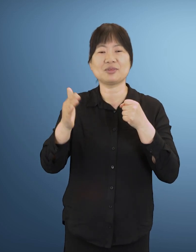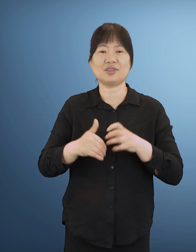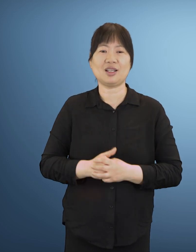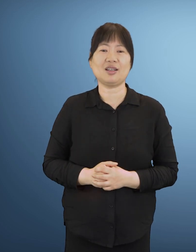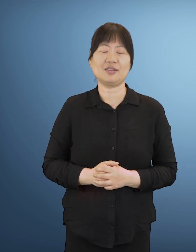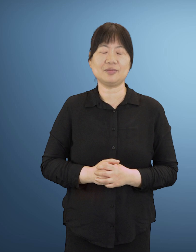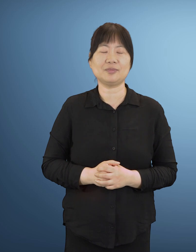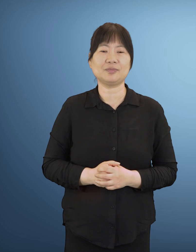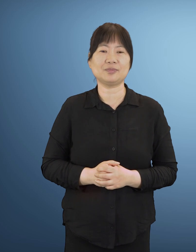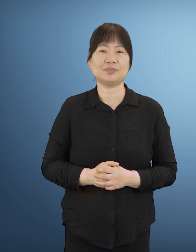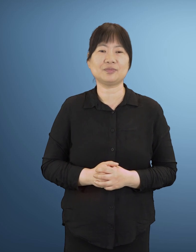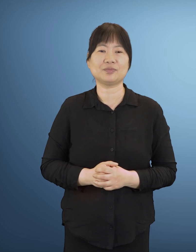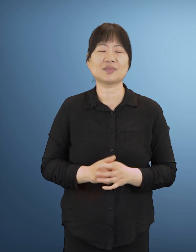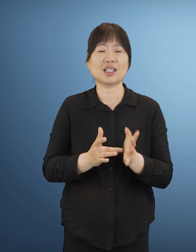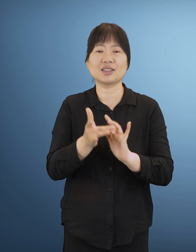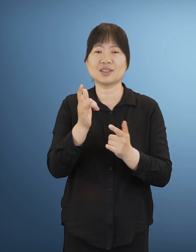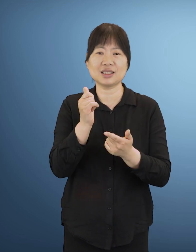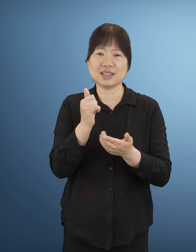그러고 보면